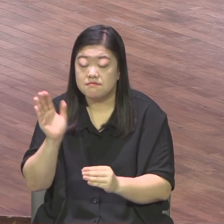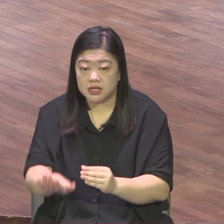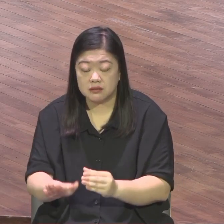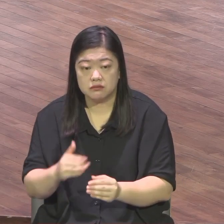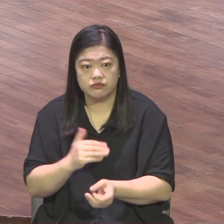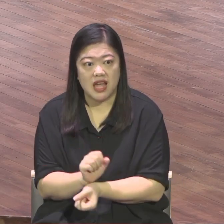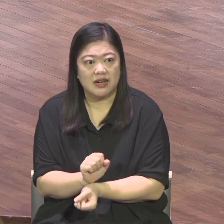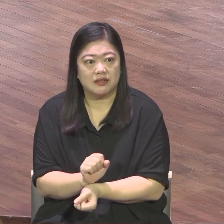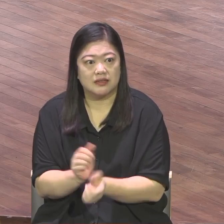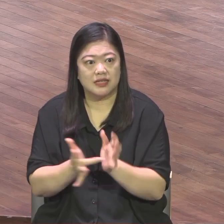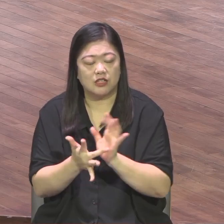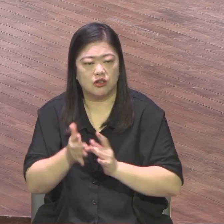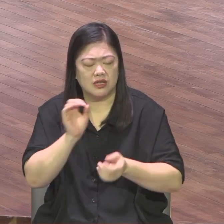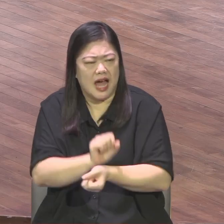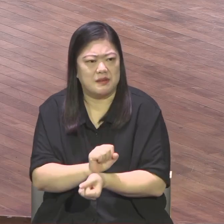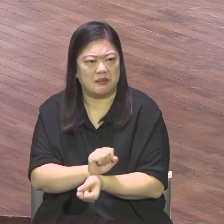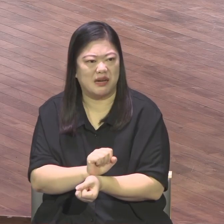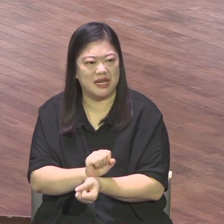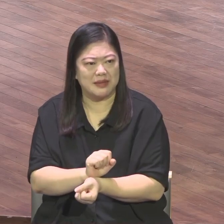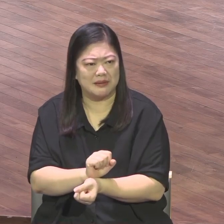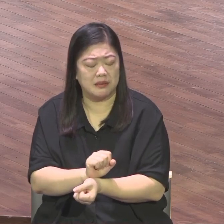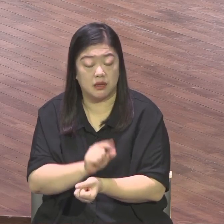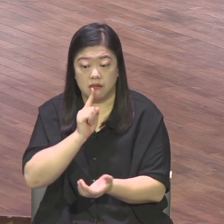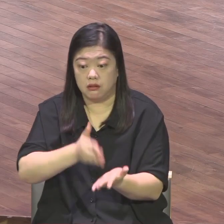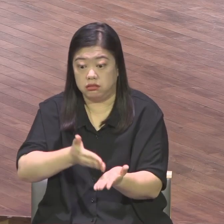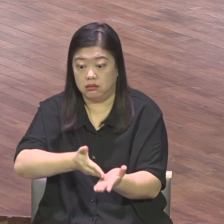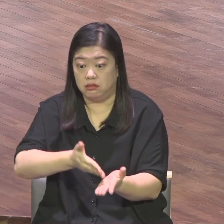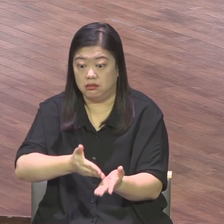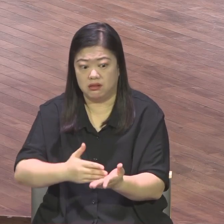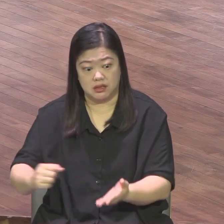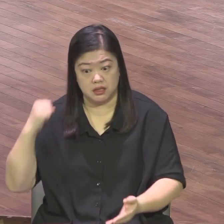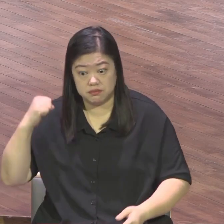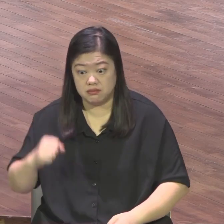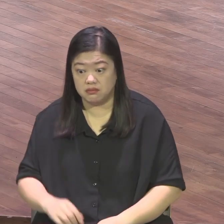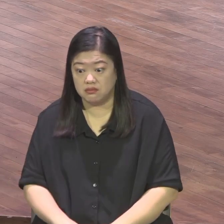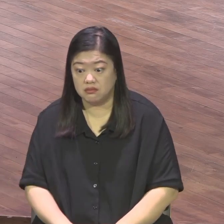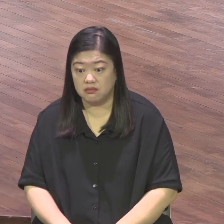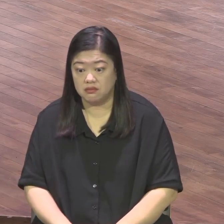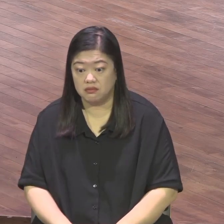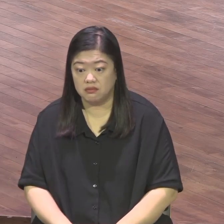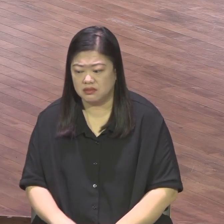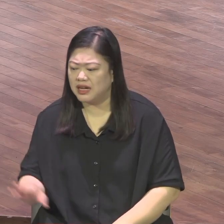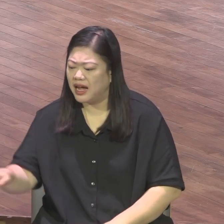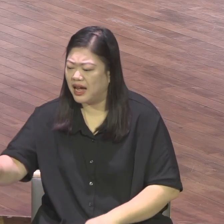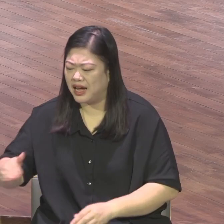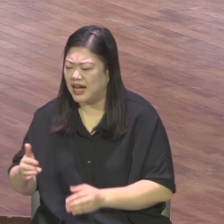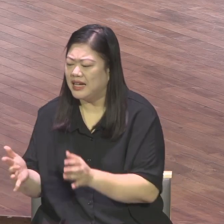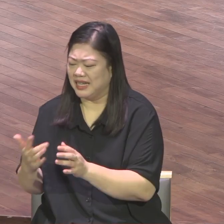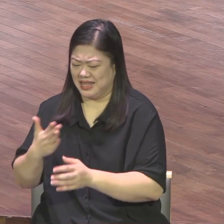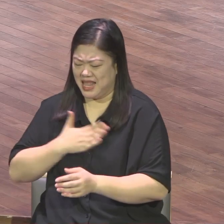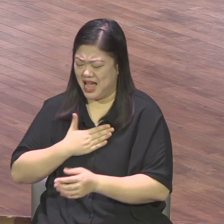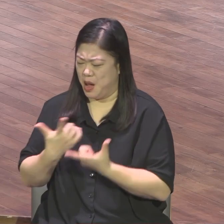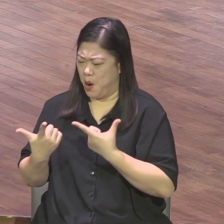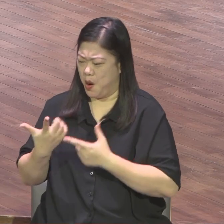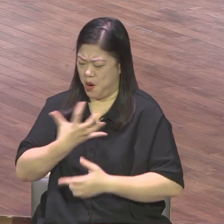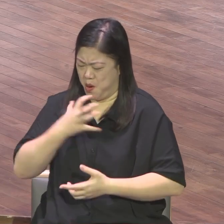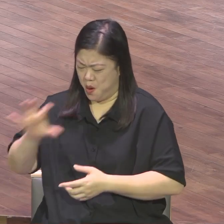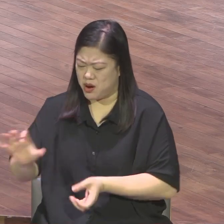자기가 이렇게 죄수로 결박되어 있는 모습 빼고는 나같이 됩시다. 나같이 예수 믿고 행복하게